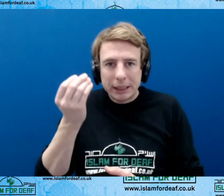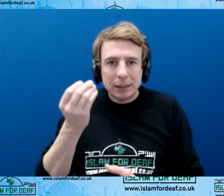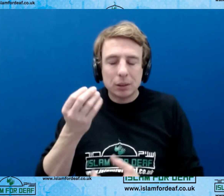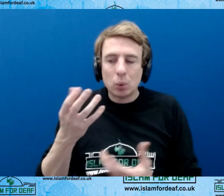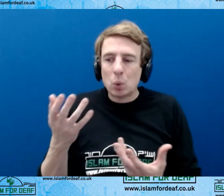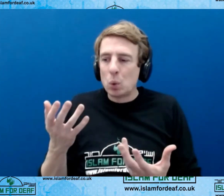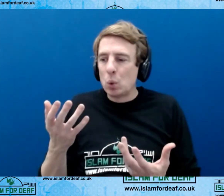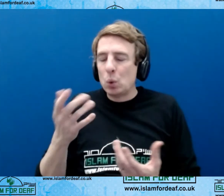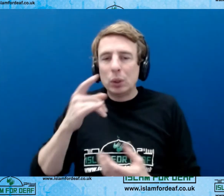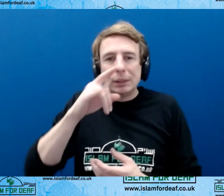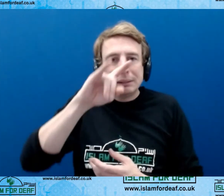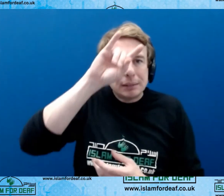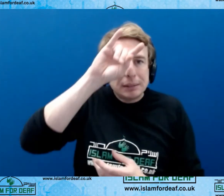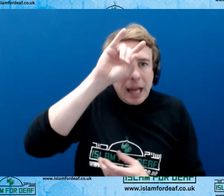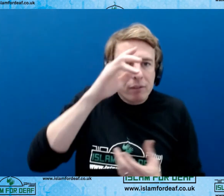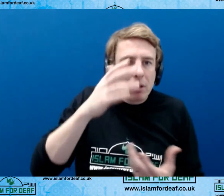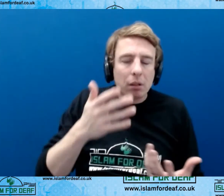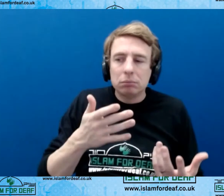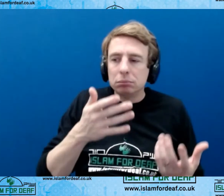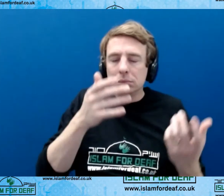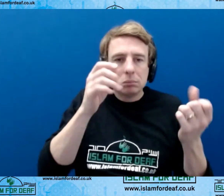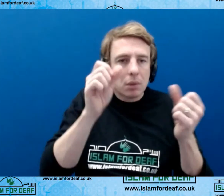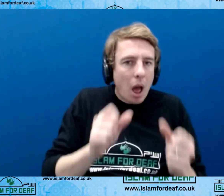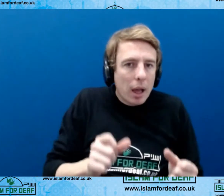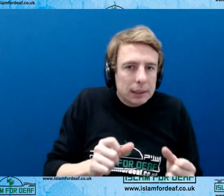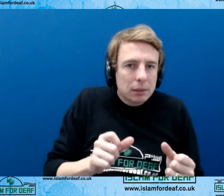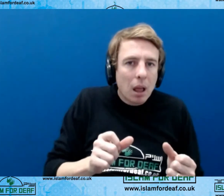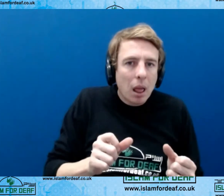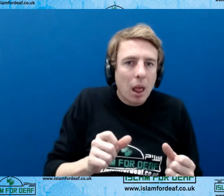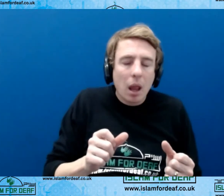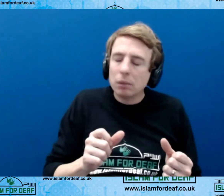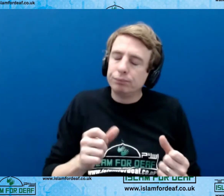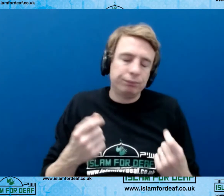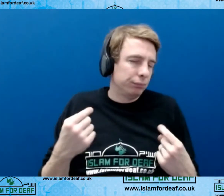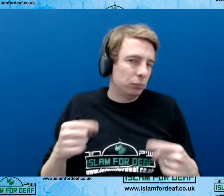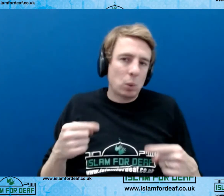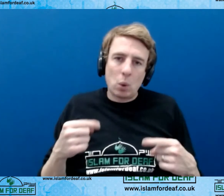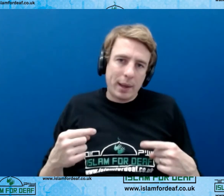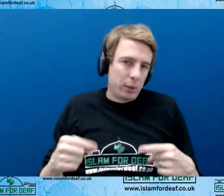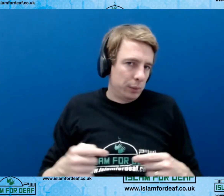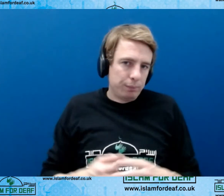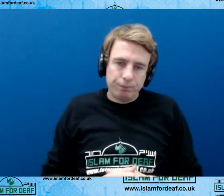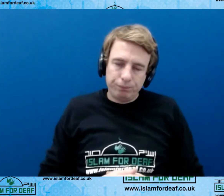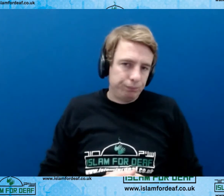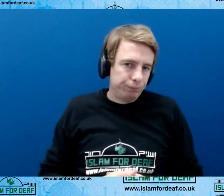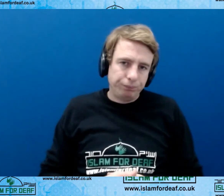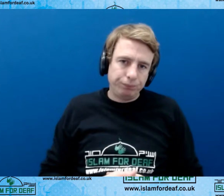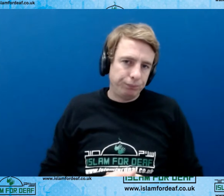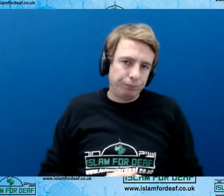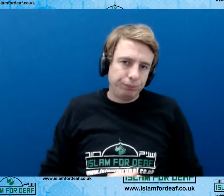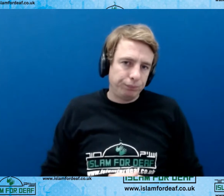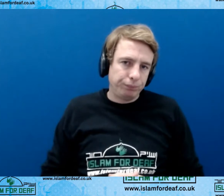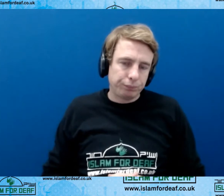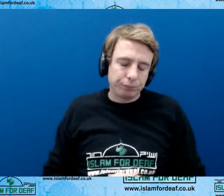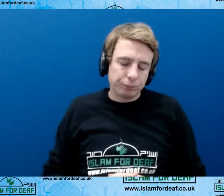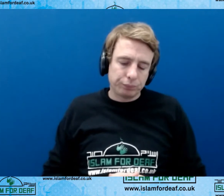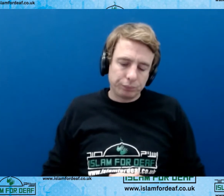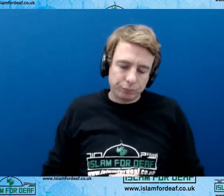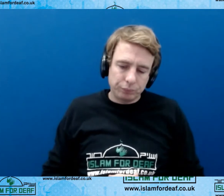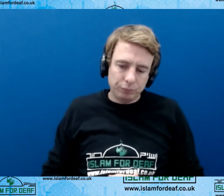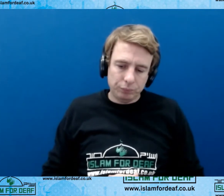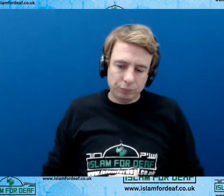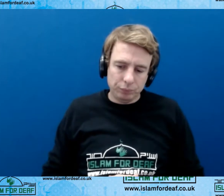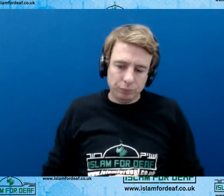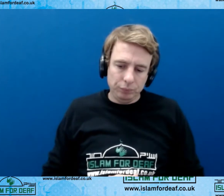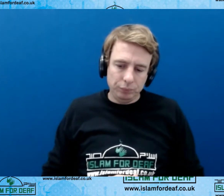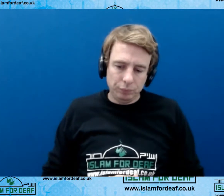to idols. ولكن الذبح يكون خالصا لله سبحانه وتعالى. However, the